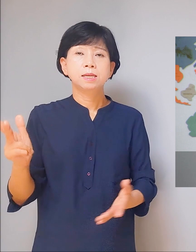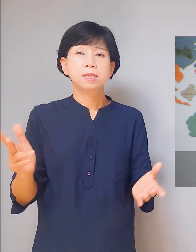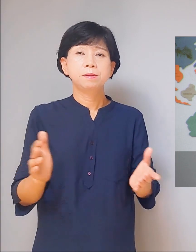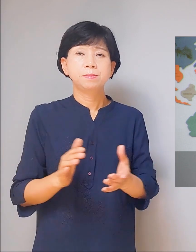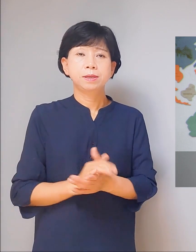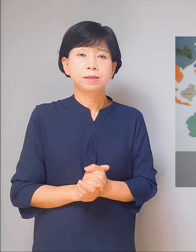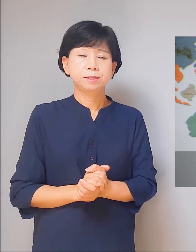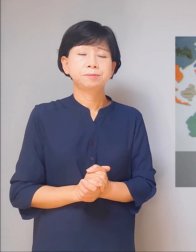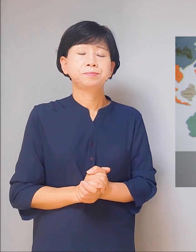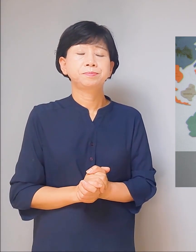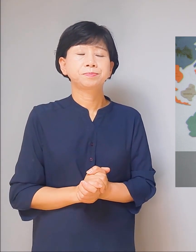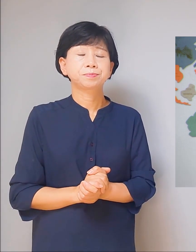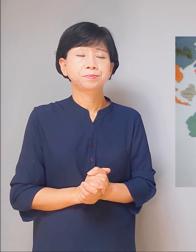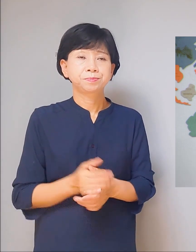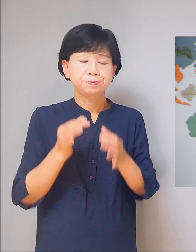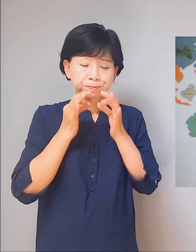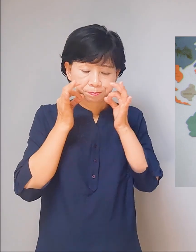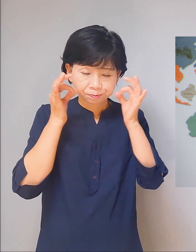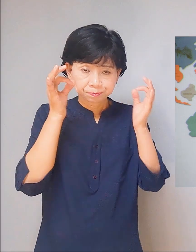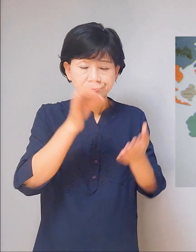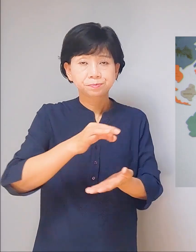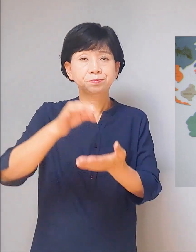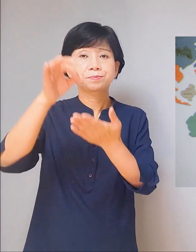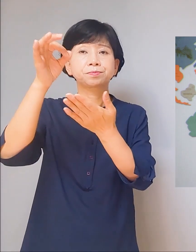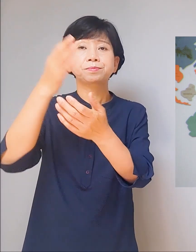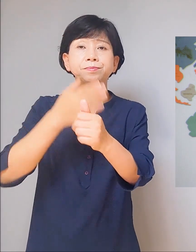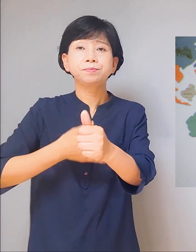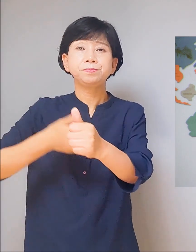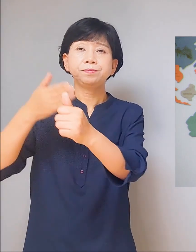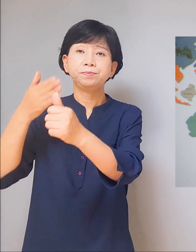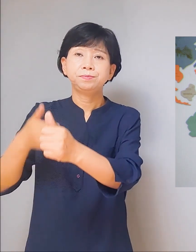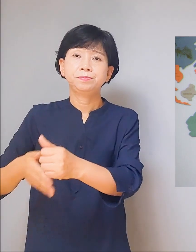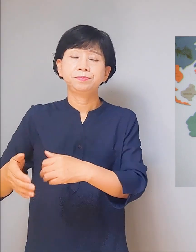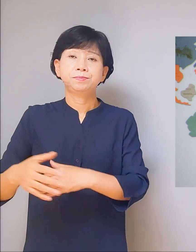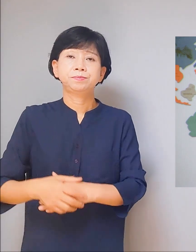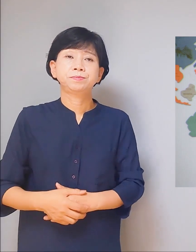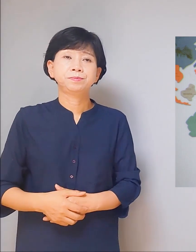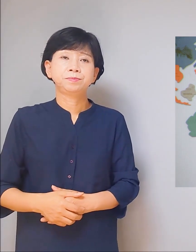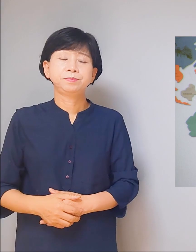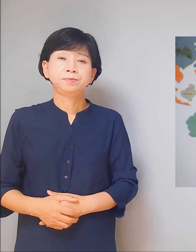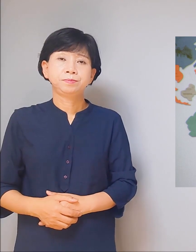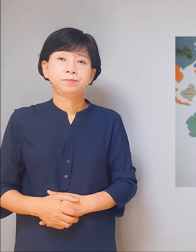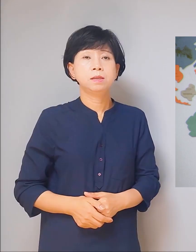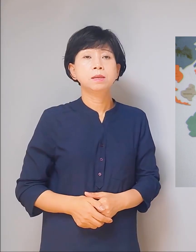섬기리. 아멘. 우리 정성껏 준비한 예물 하나님 앞에 드립니다.